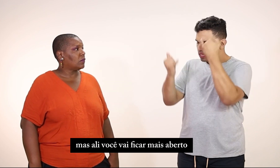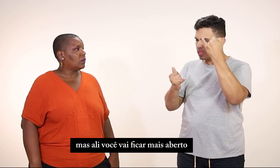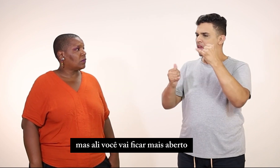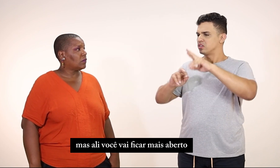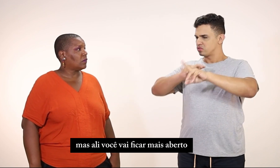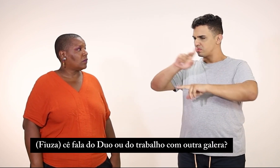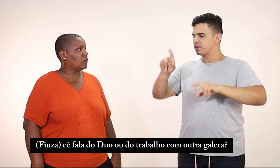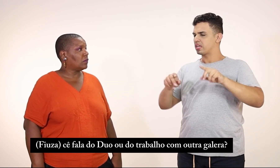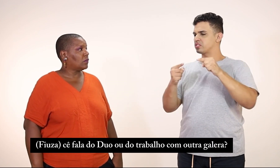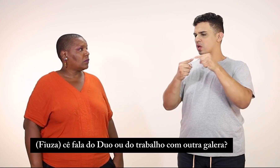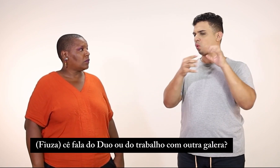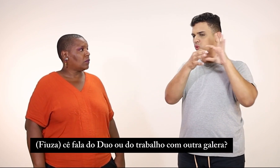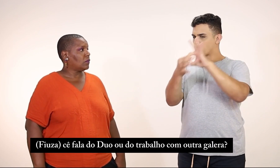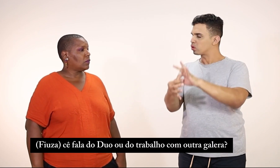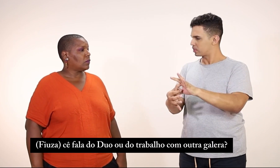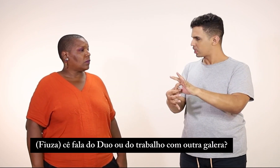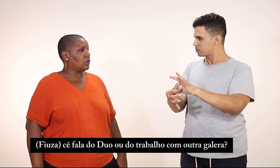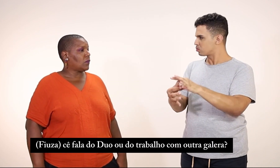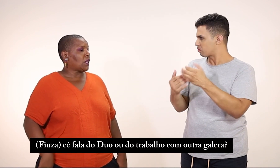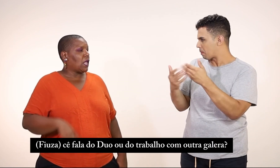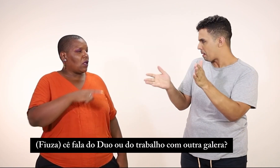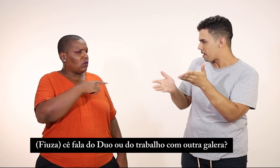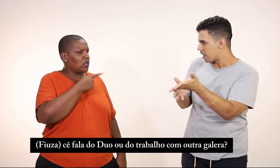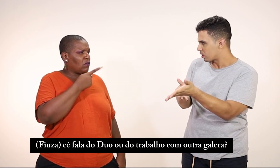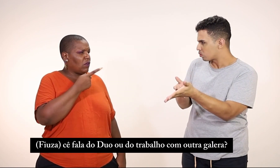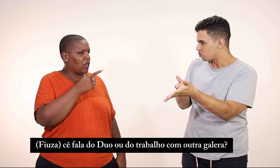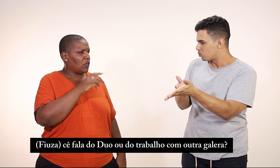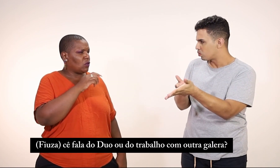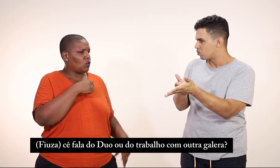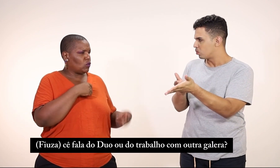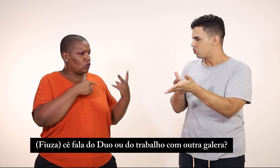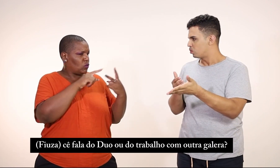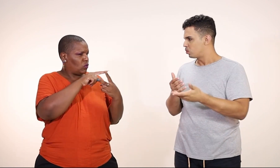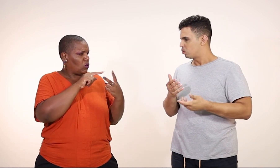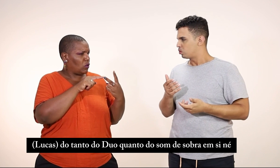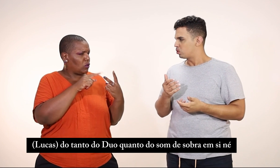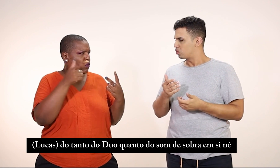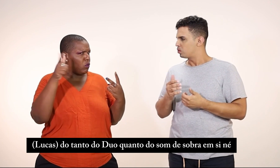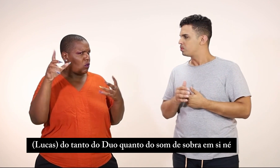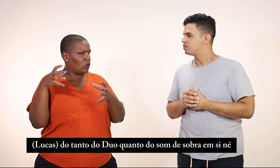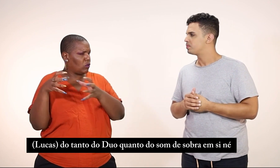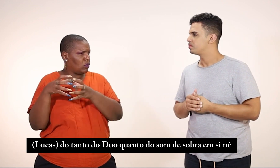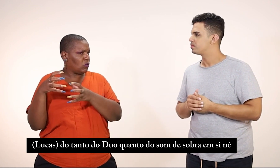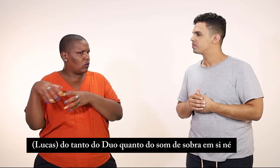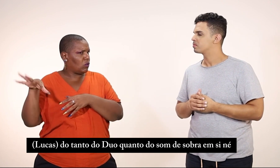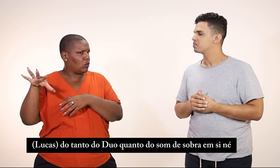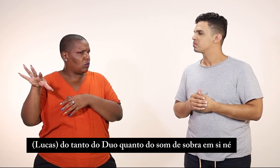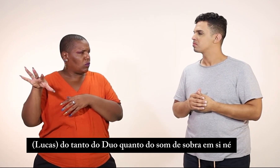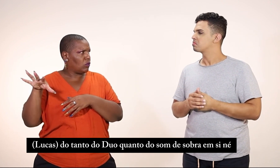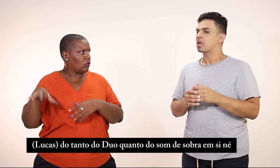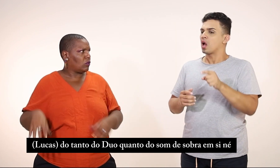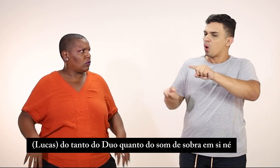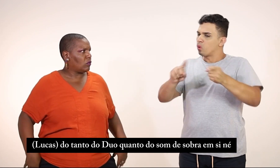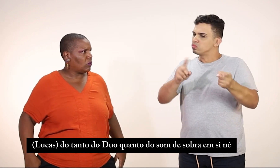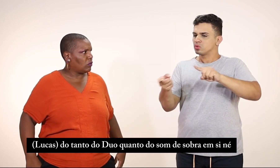mais aberto, né? Você fala do duo ou do trabalho com outra galera? Tanto do duo quanto do Som de Sobra em si,